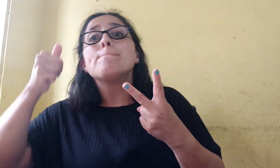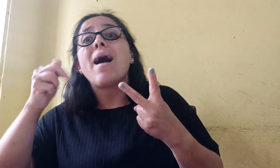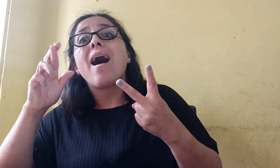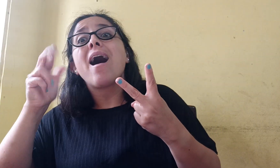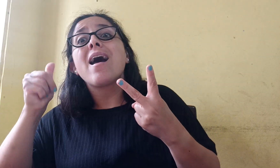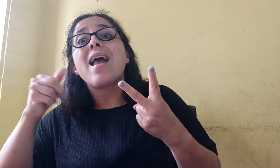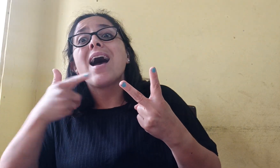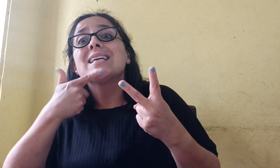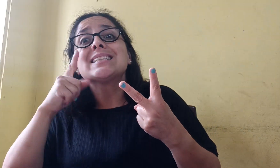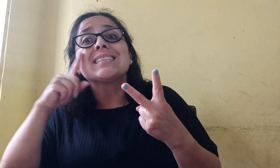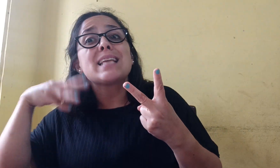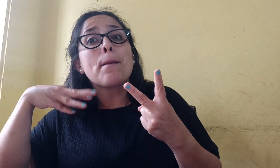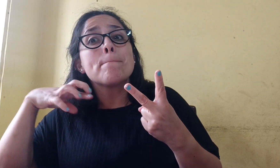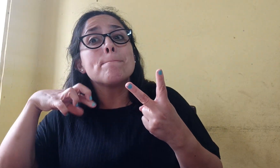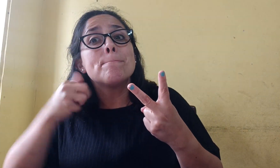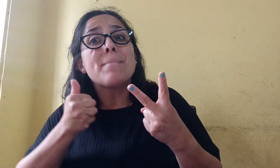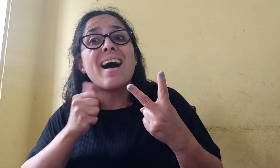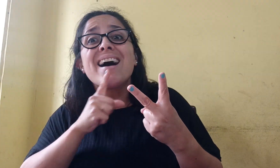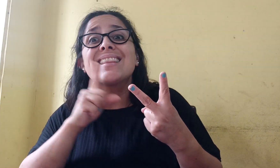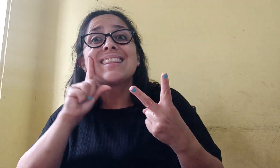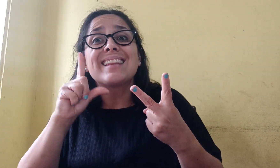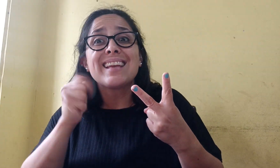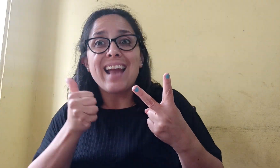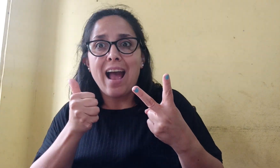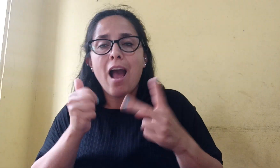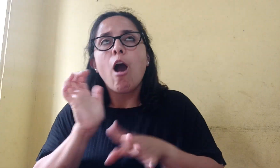como que funciones que se oponen. Por ejemplo,